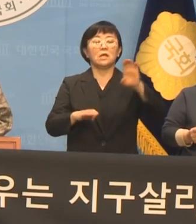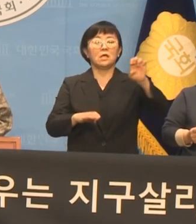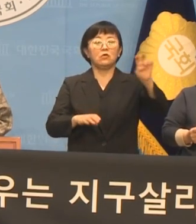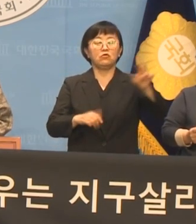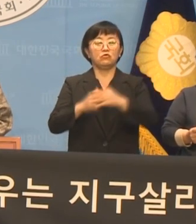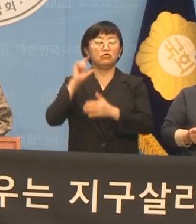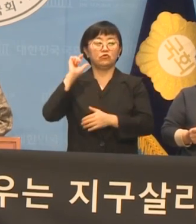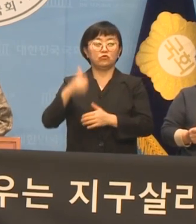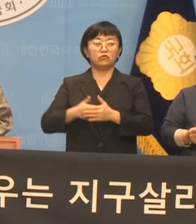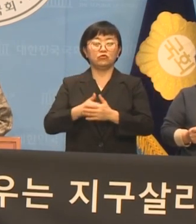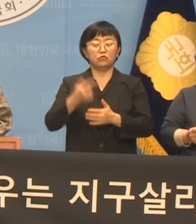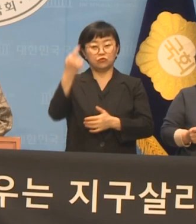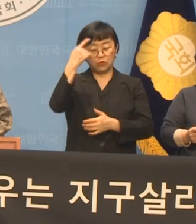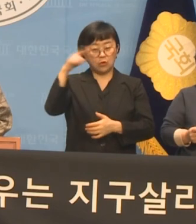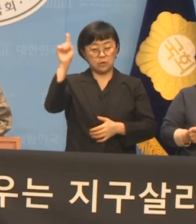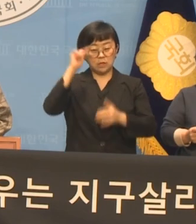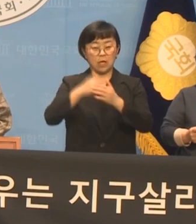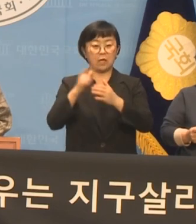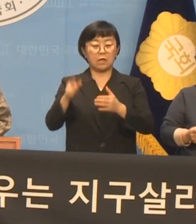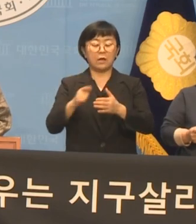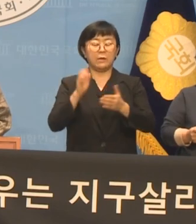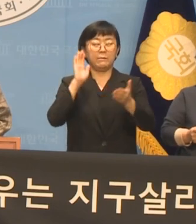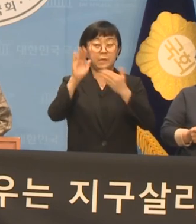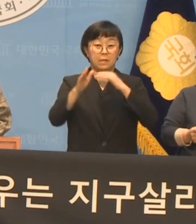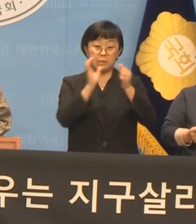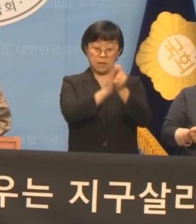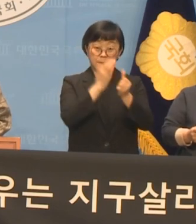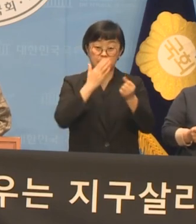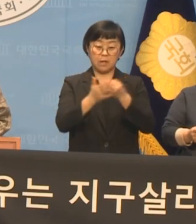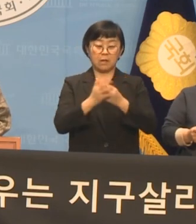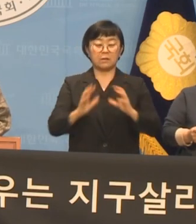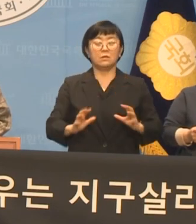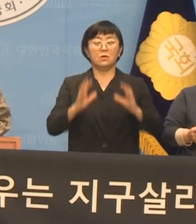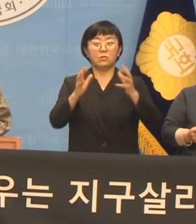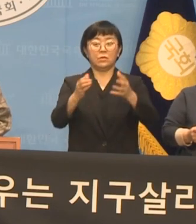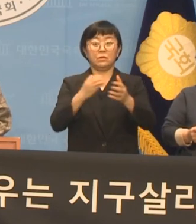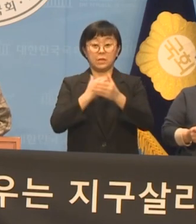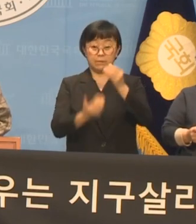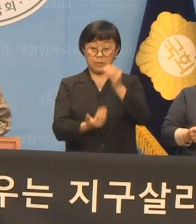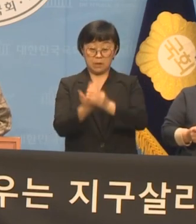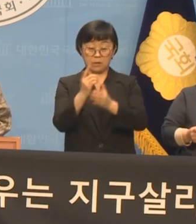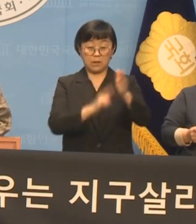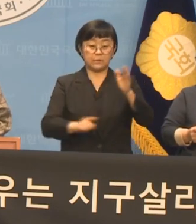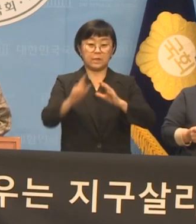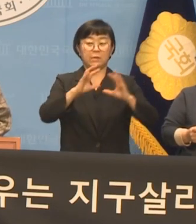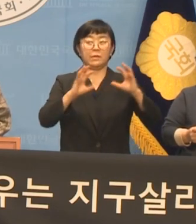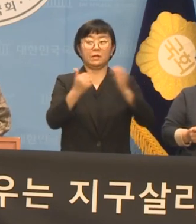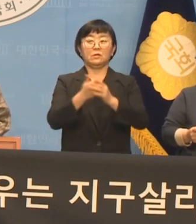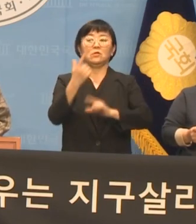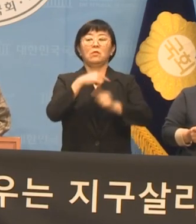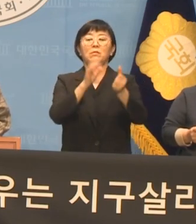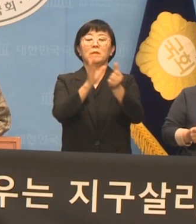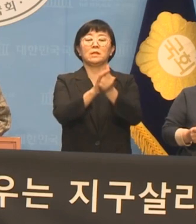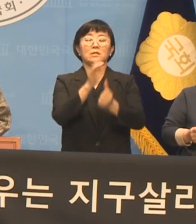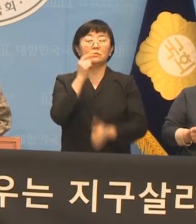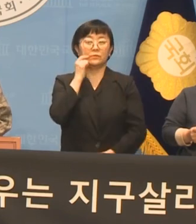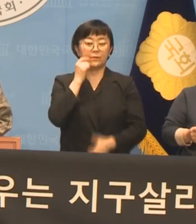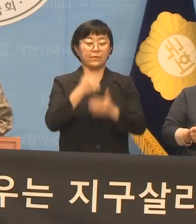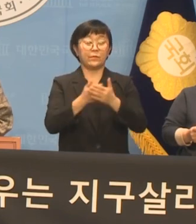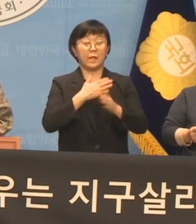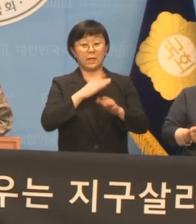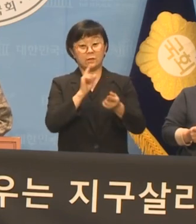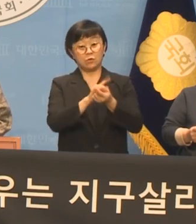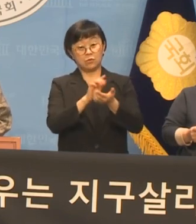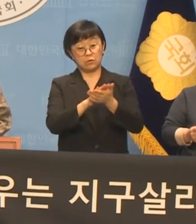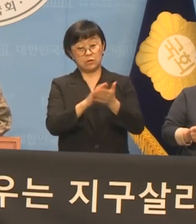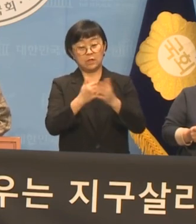중국, 일본, 러시아에게 지구의 미래를 맡길 것인가? 글로벌 위기를 초래한 선진국들에게는 더욱 맡길 수 없다. 내 손으로